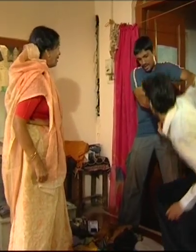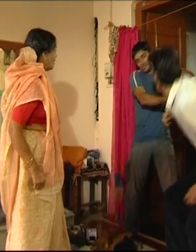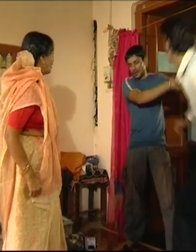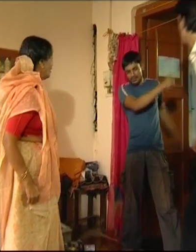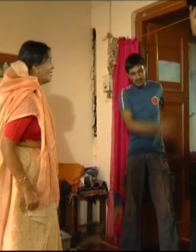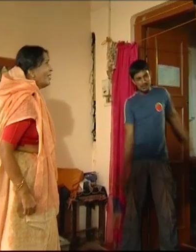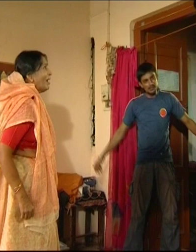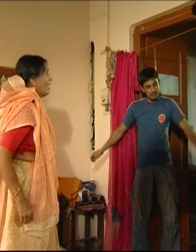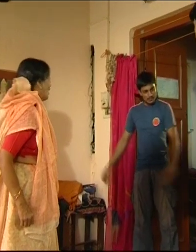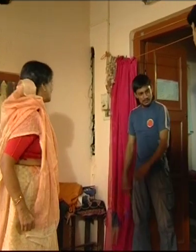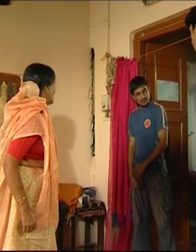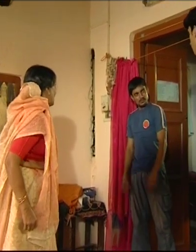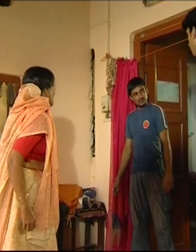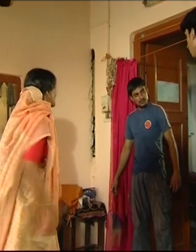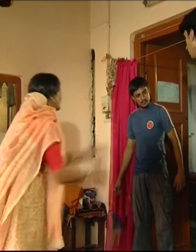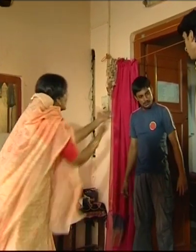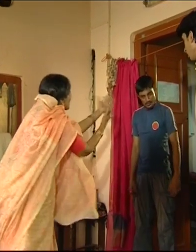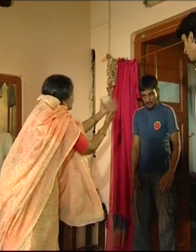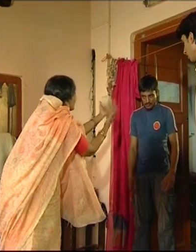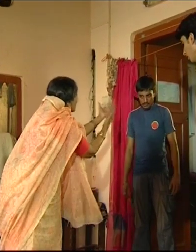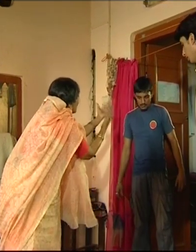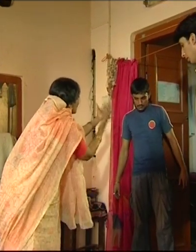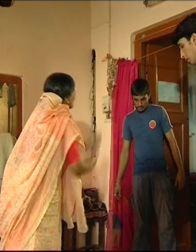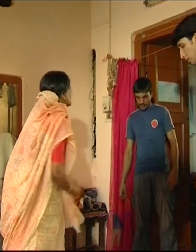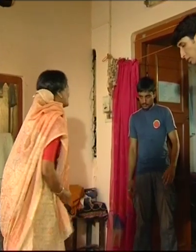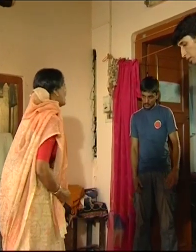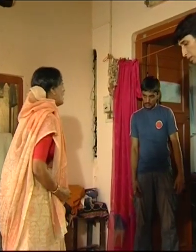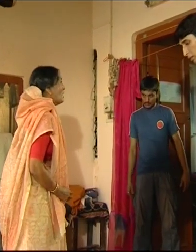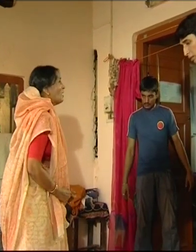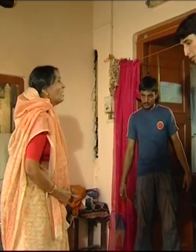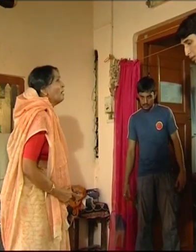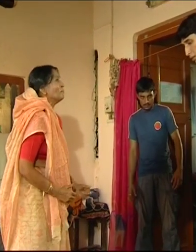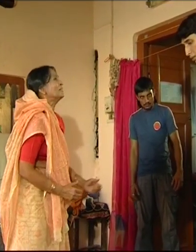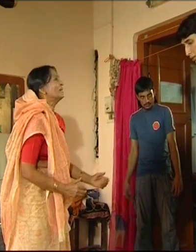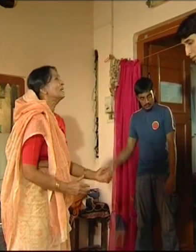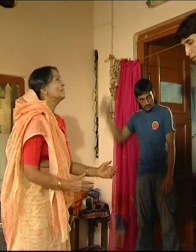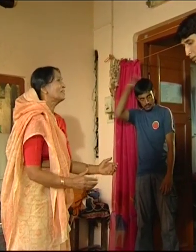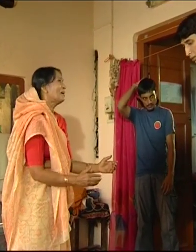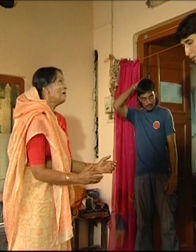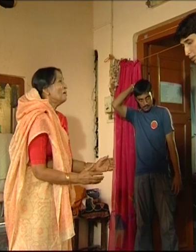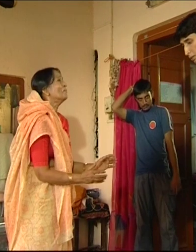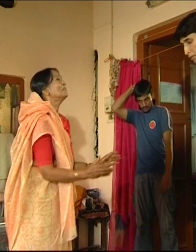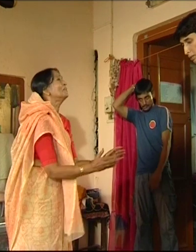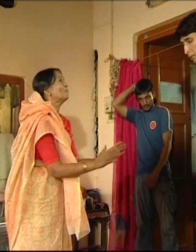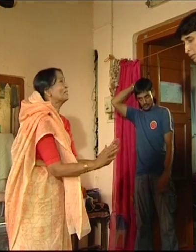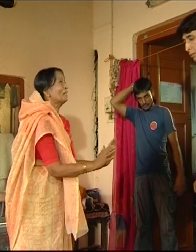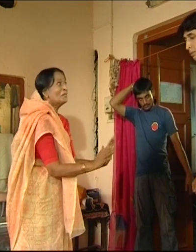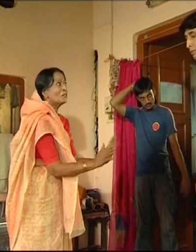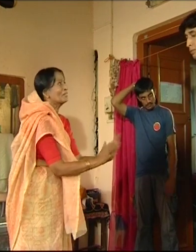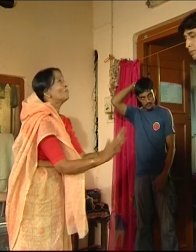आप जाओ। अरे अरे आओ सत्यानाशी, चुप हो जा। मनीष, मनीष बेटे, तो इसकी